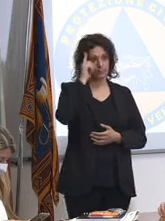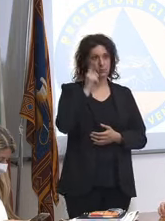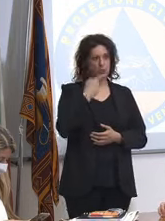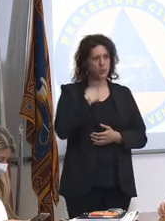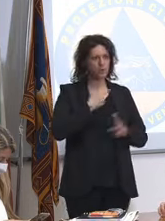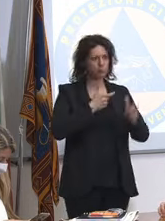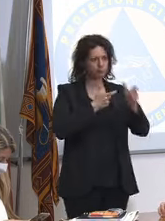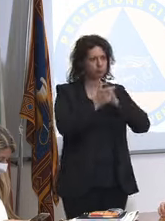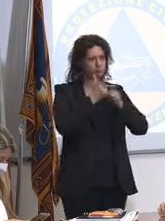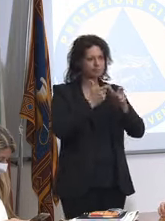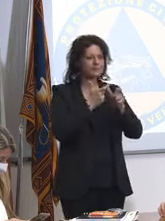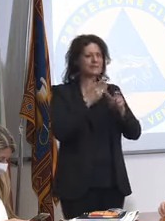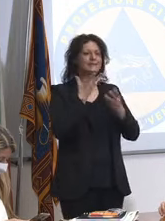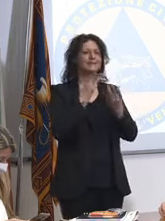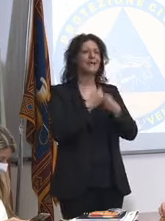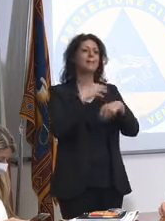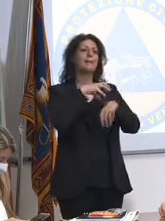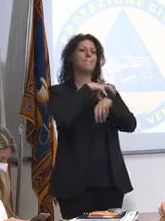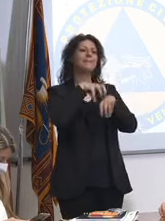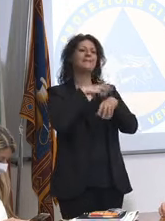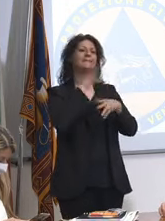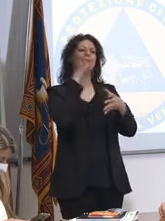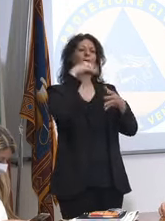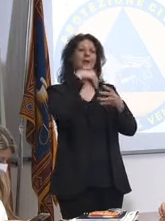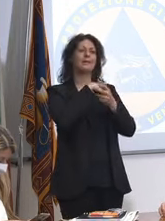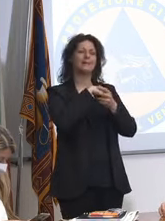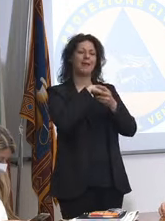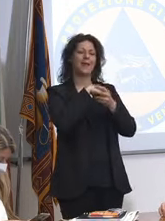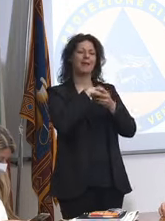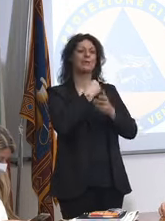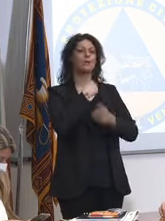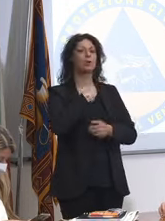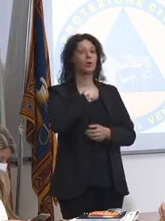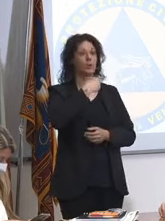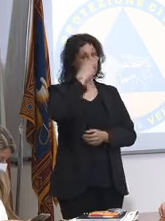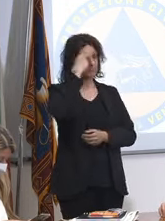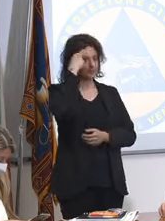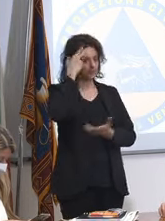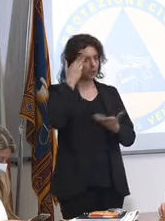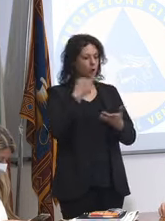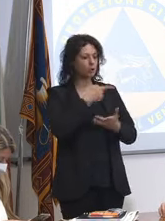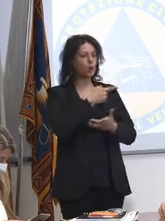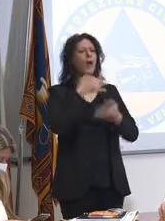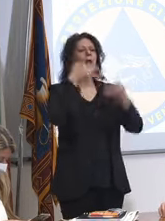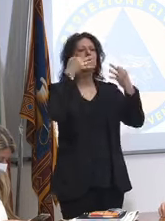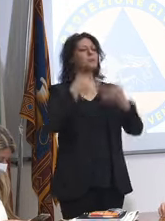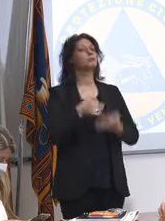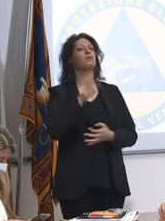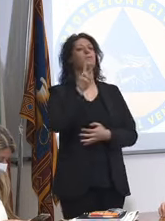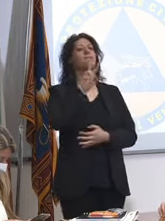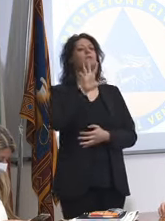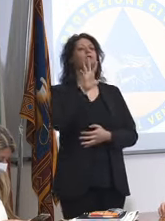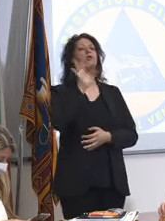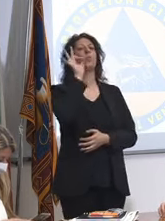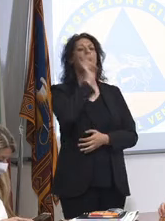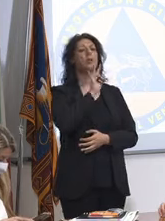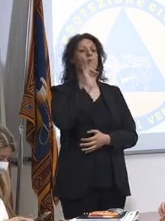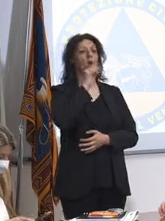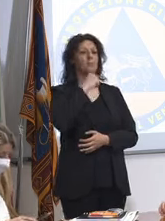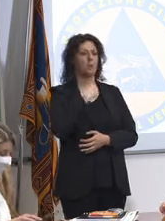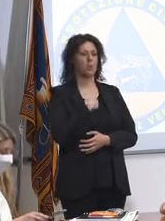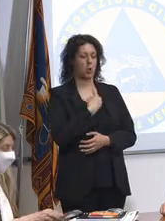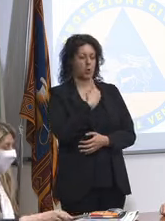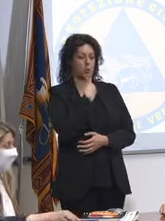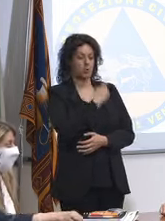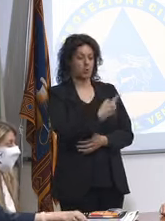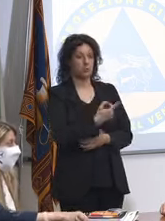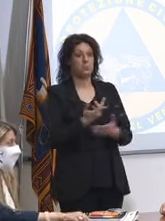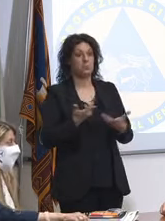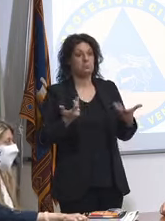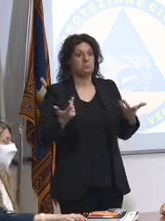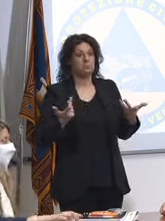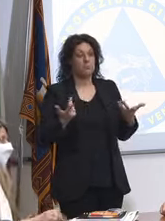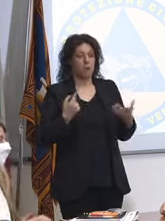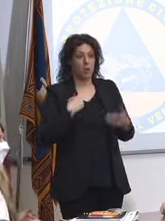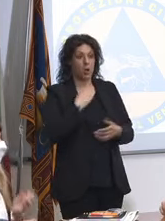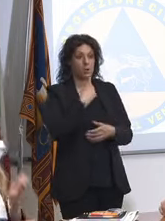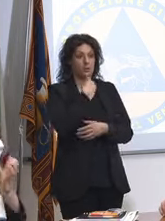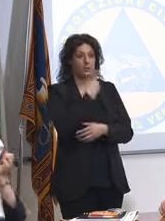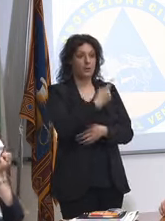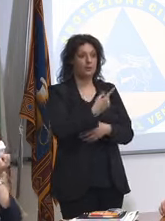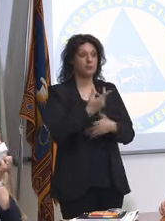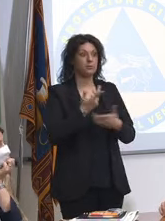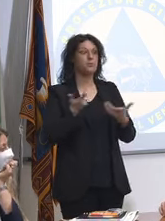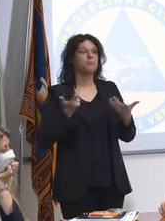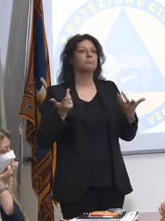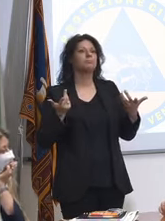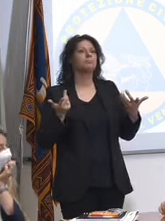ricordo che quando la data era certa del 25 ottobre, io dicevo, ma si sta parlando, e